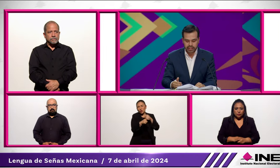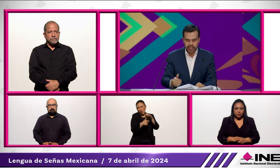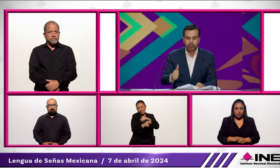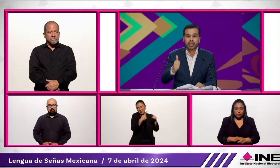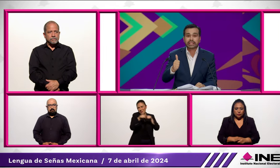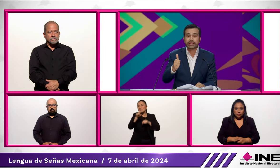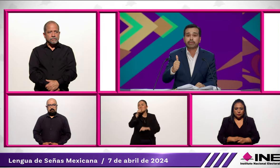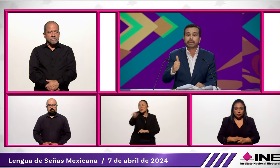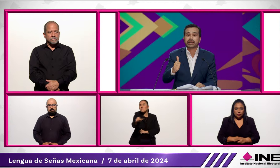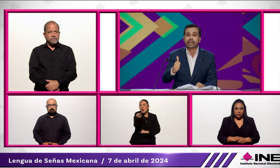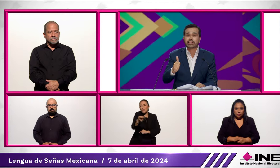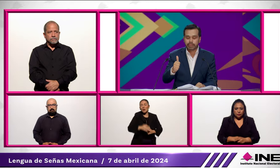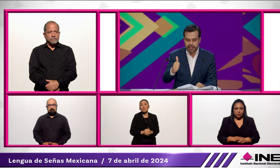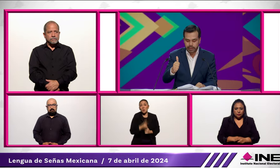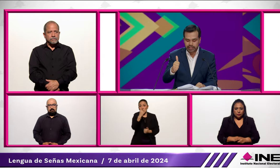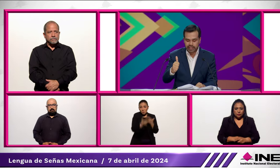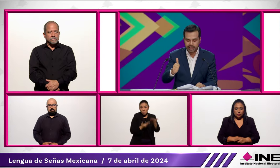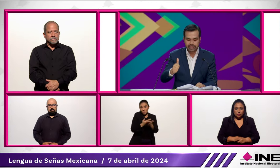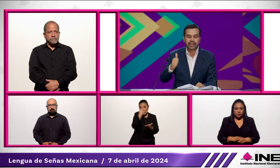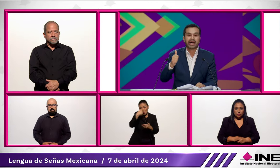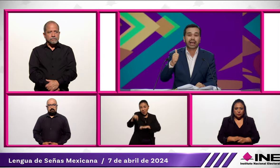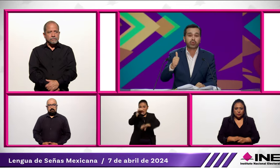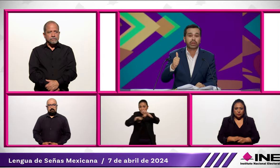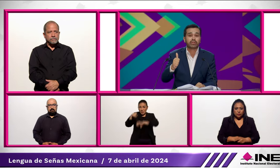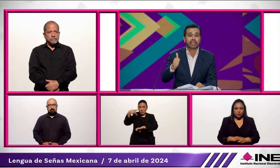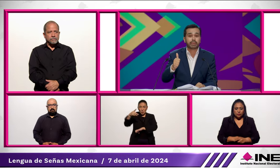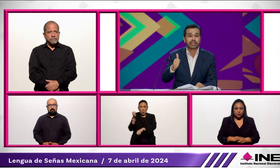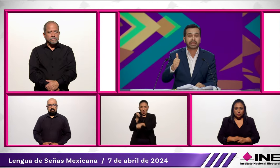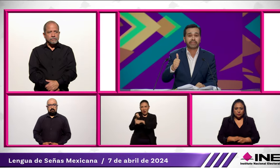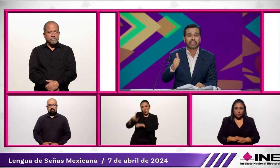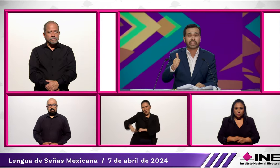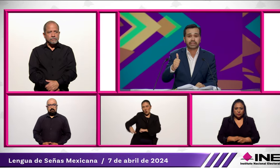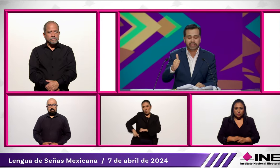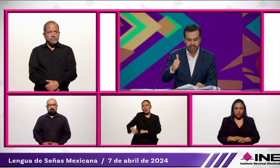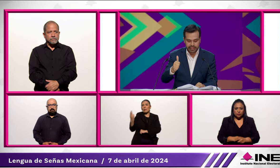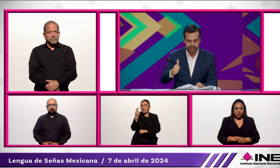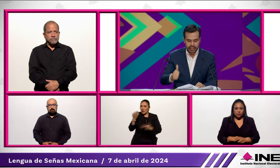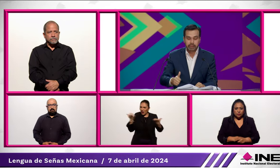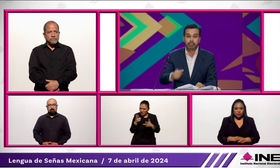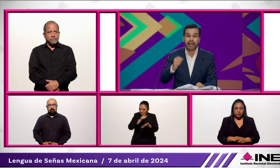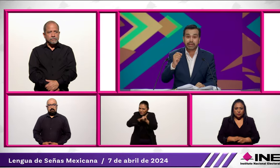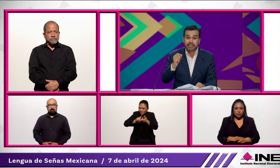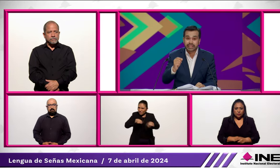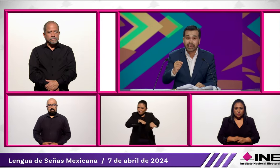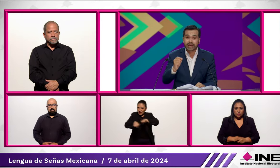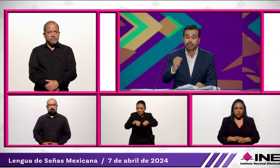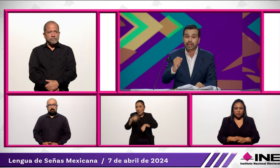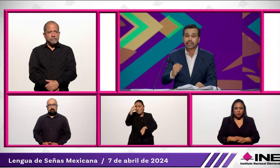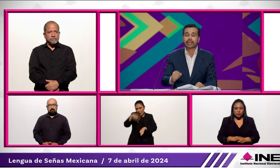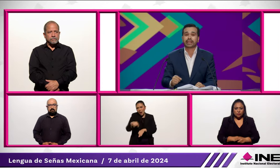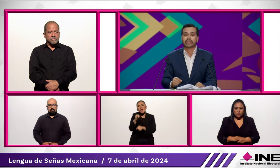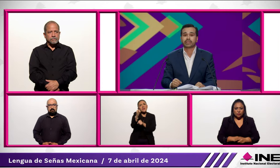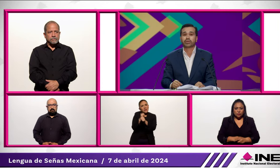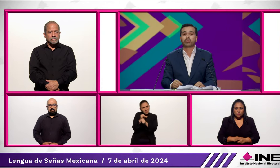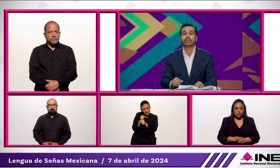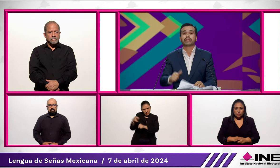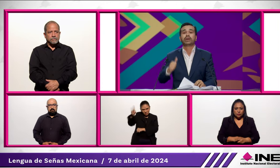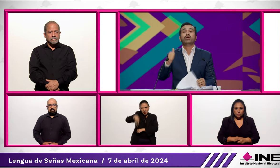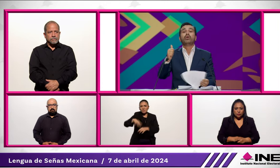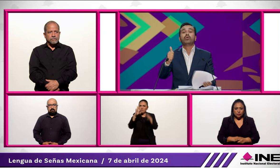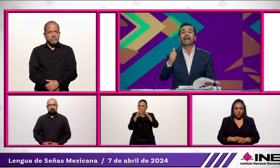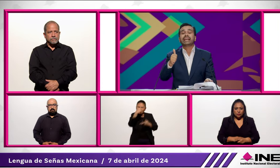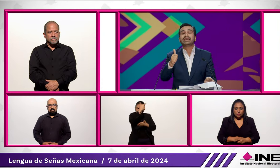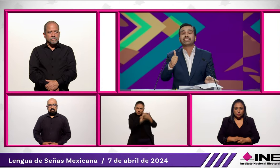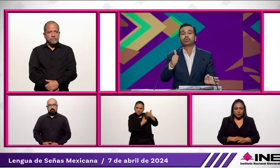de Denise. Una iniciativa para que las empresas paraestatales actúen con transparencia y eficiencia, para investigarlas, para que tengan rendición de